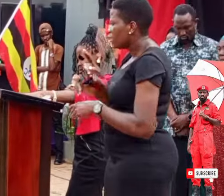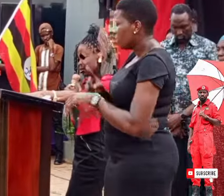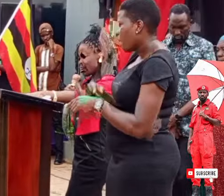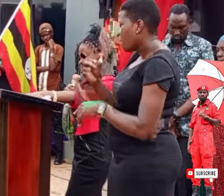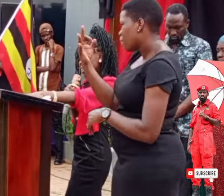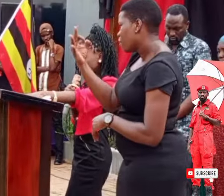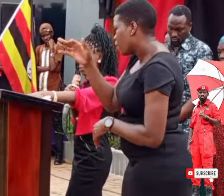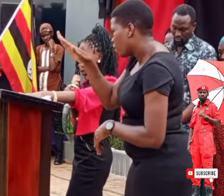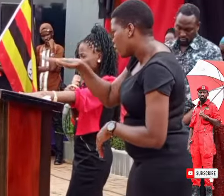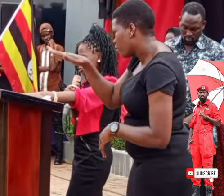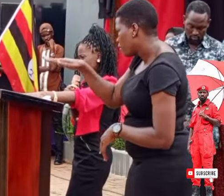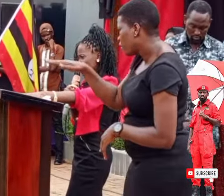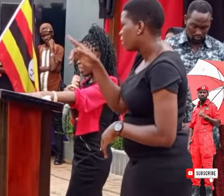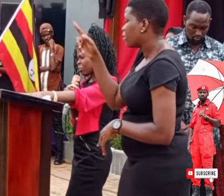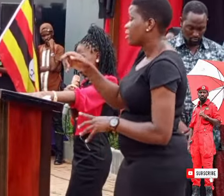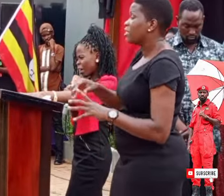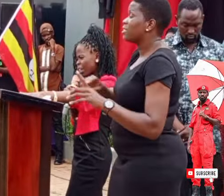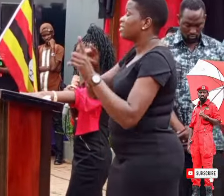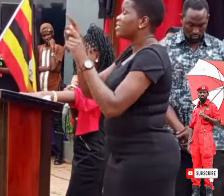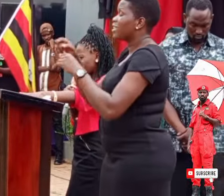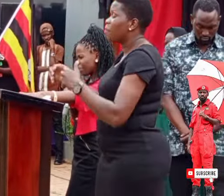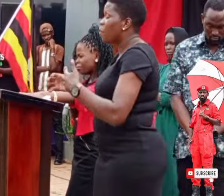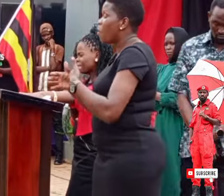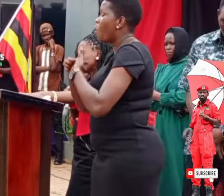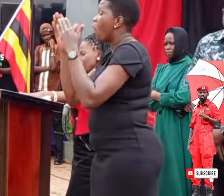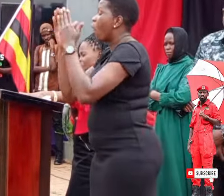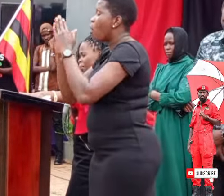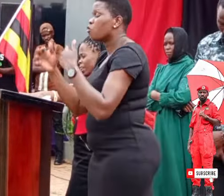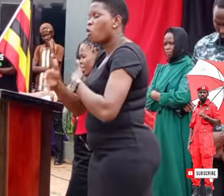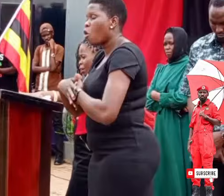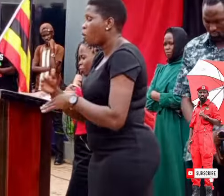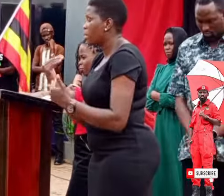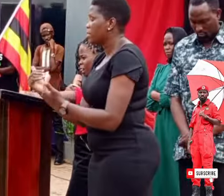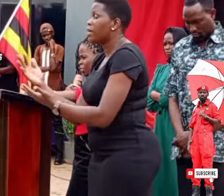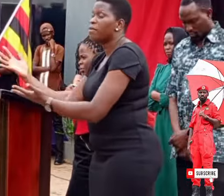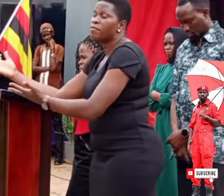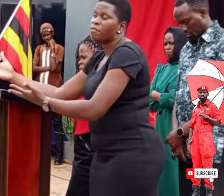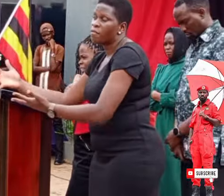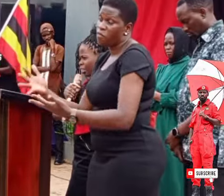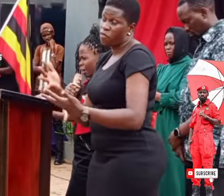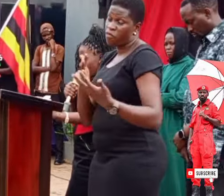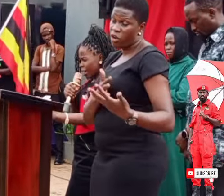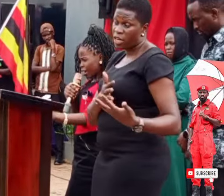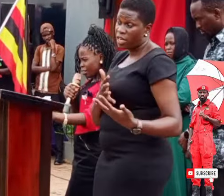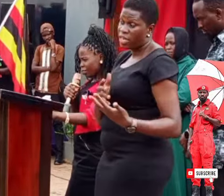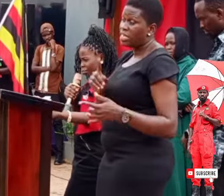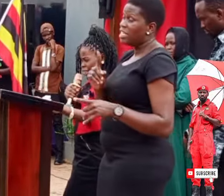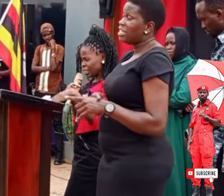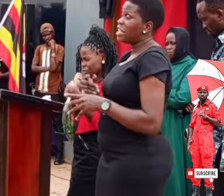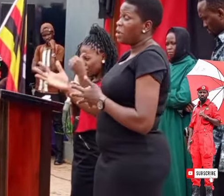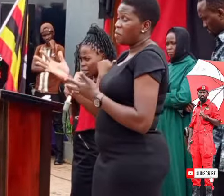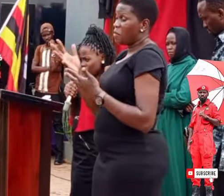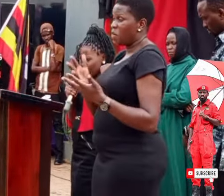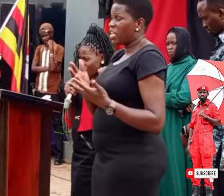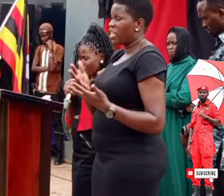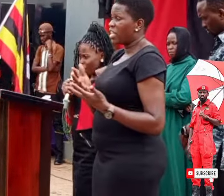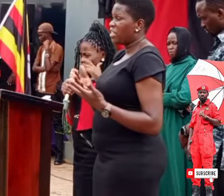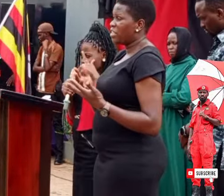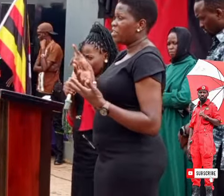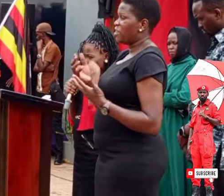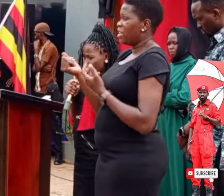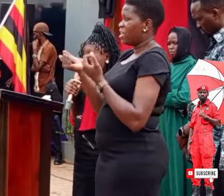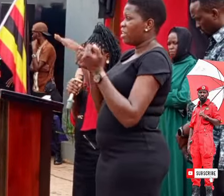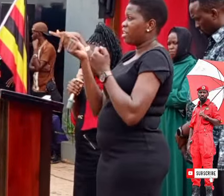saawa ezawera mwenda ne bagenda ne bamenya kufu ne baleeta omwana wange balete kati baali baleete kabangali